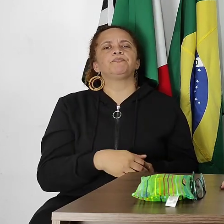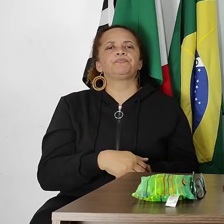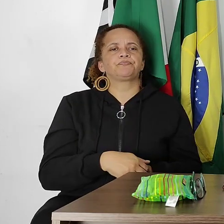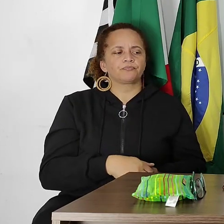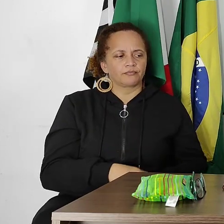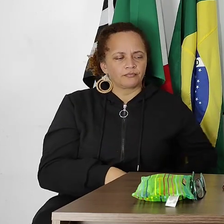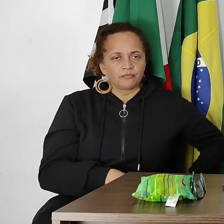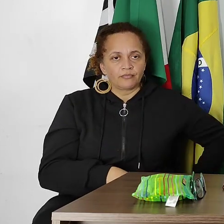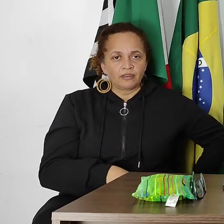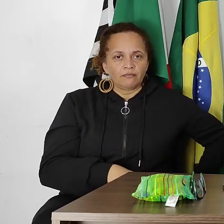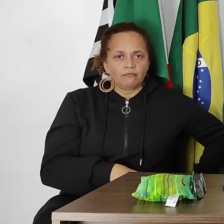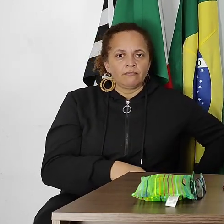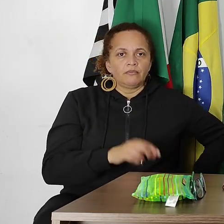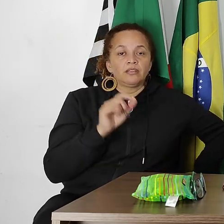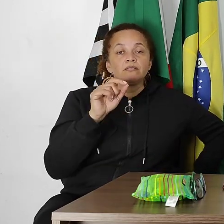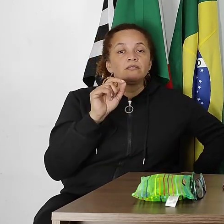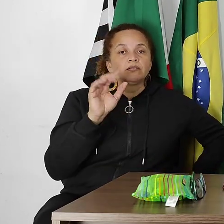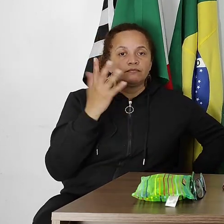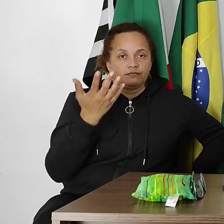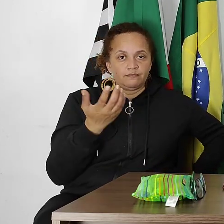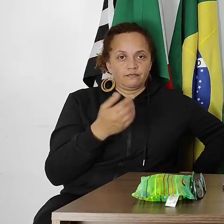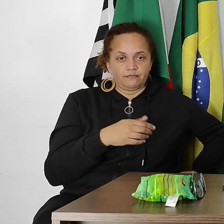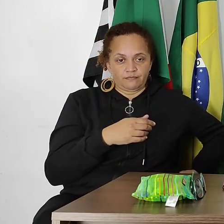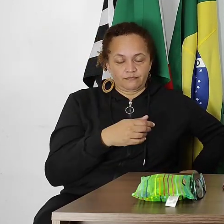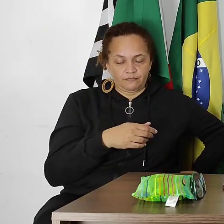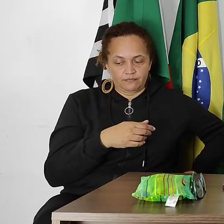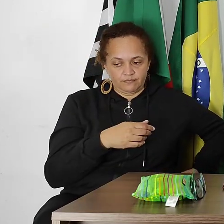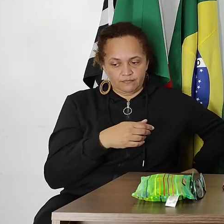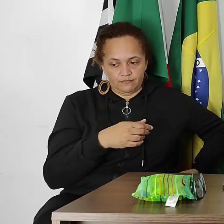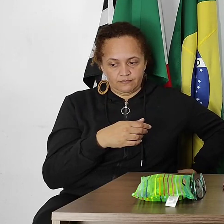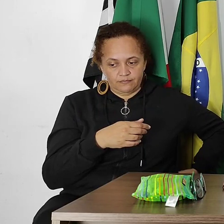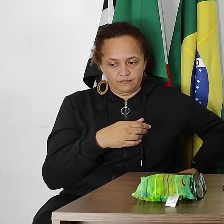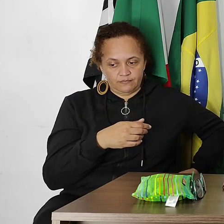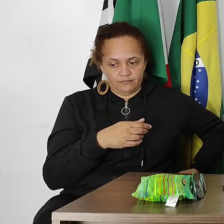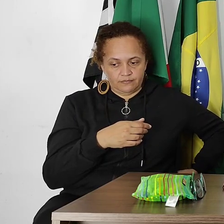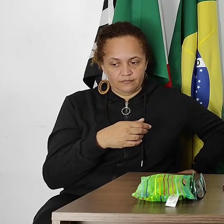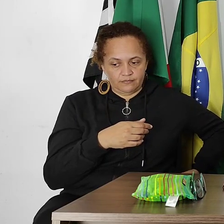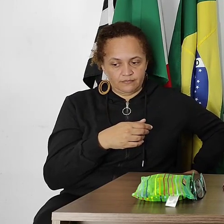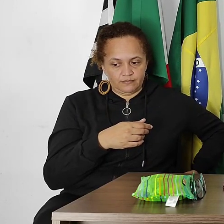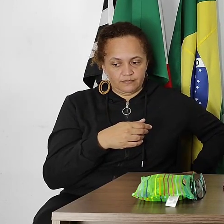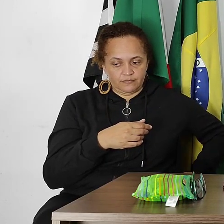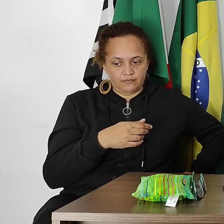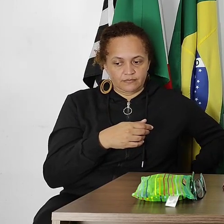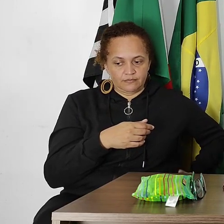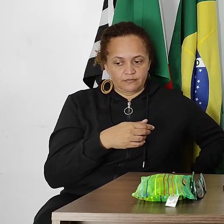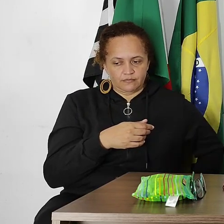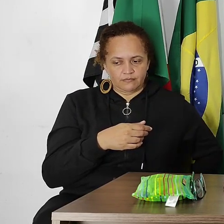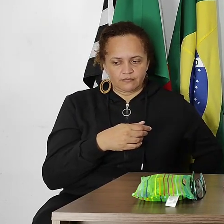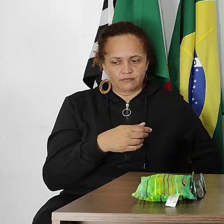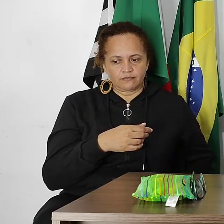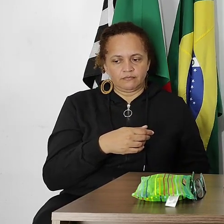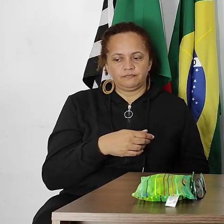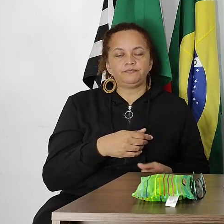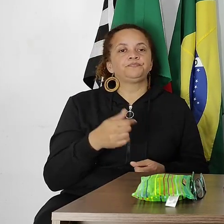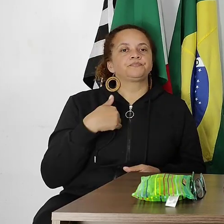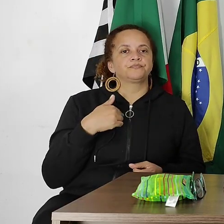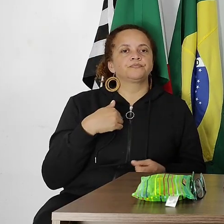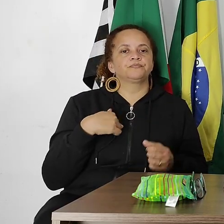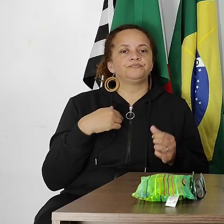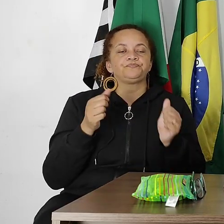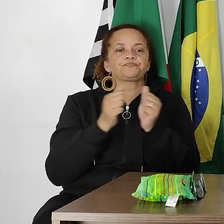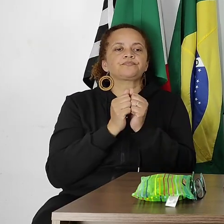enfim, aí nesse tempo que era para a gente ficar junto. Isso meu pai conversou com a gente